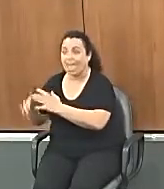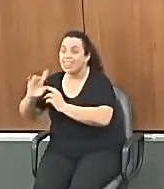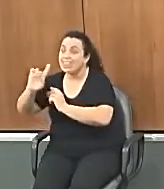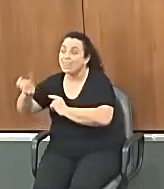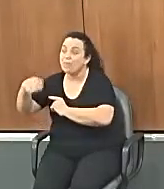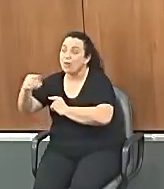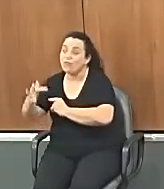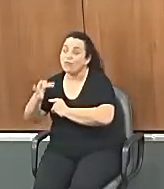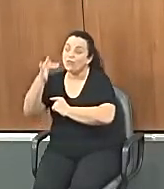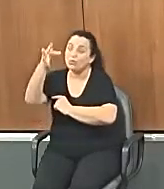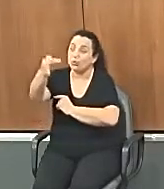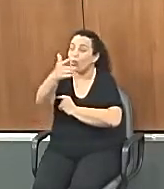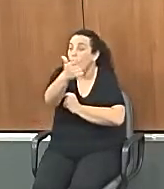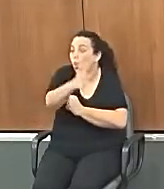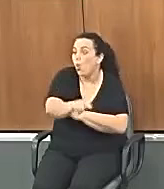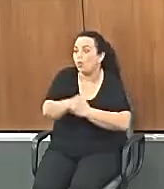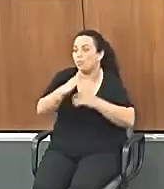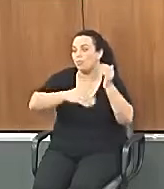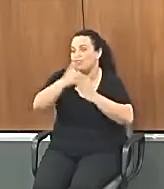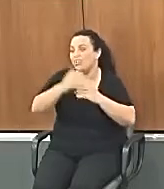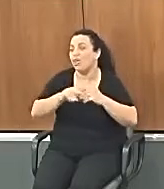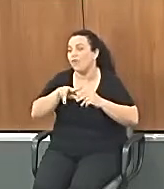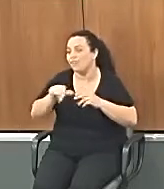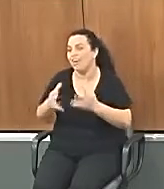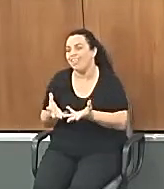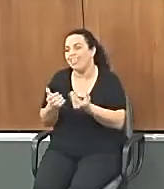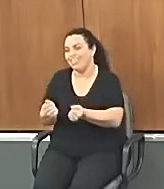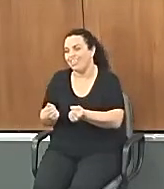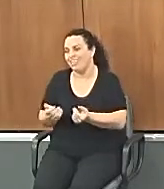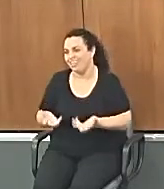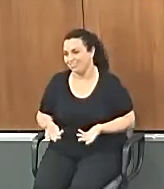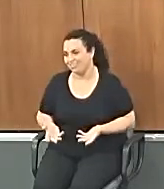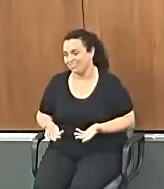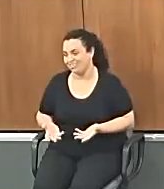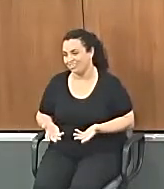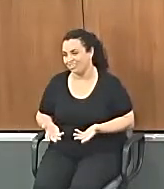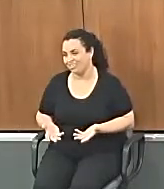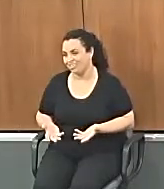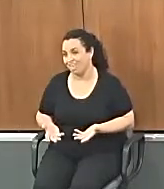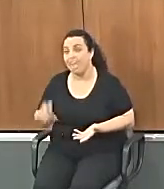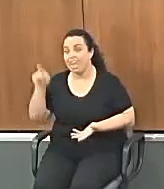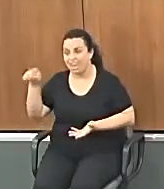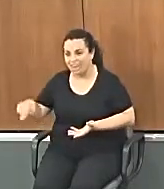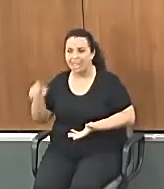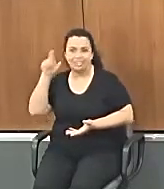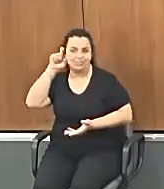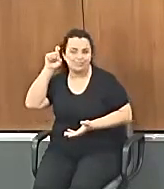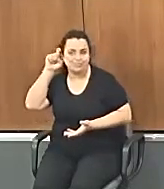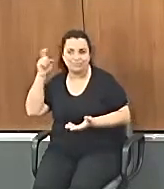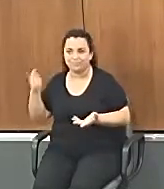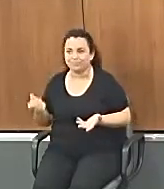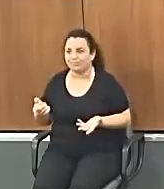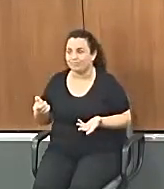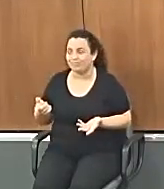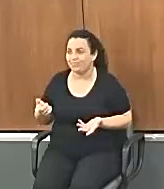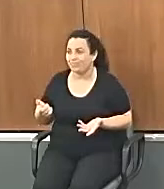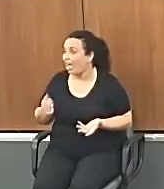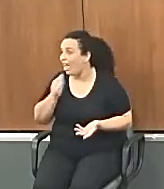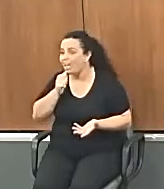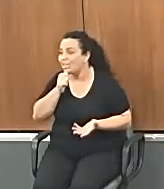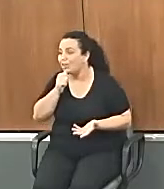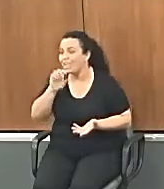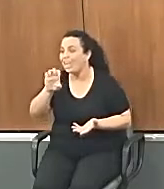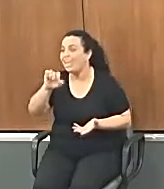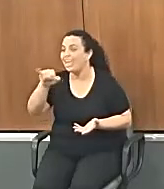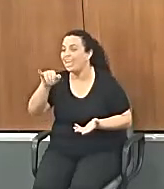recebê-lo nós não temos um ensino médio específico para o assunto nem jardins eja do ensino médio para o surdo ainda nós não